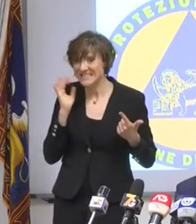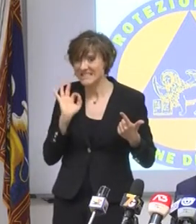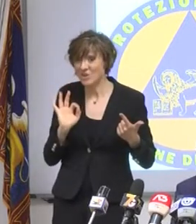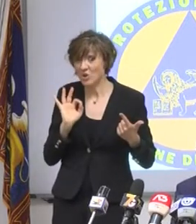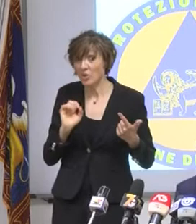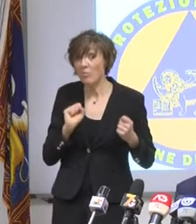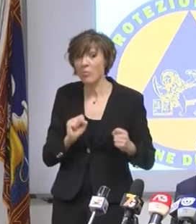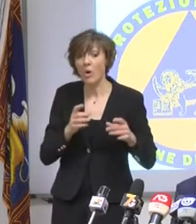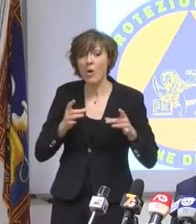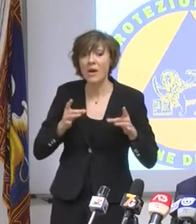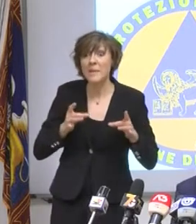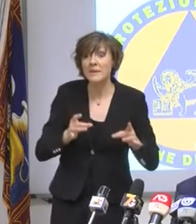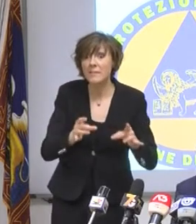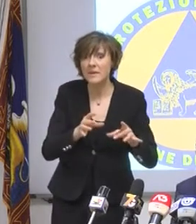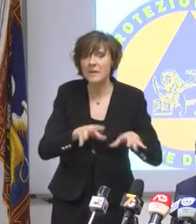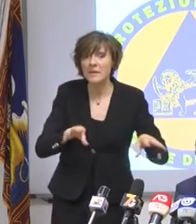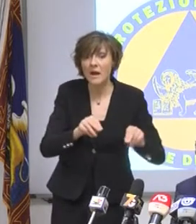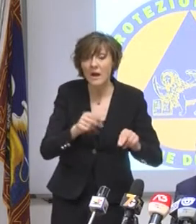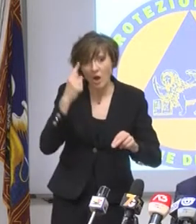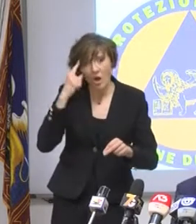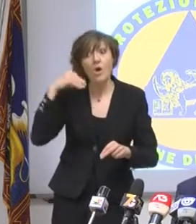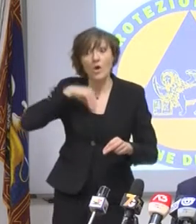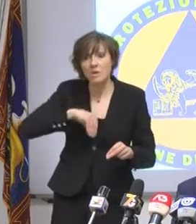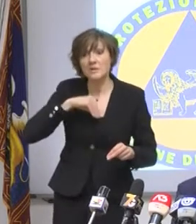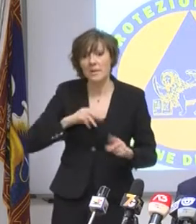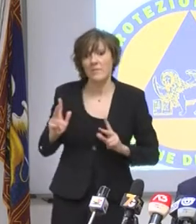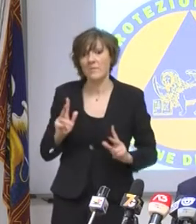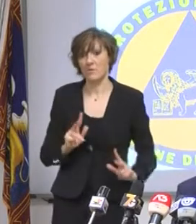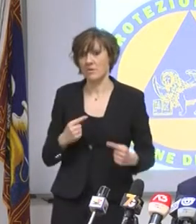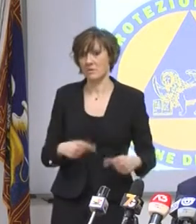epidemia nella popolazione consapevole di essere portatore di un contagio.